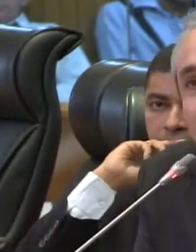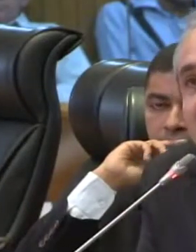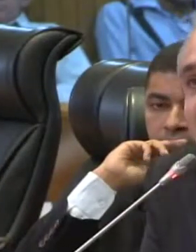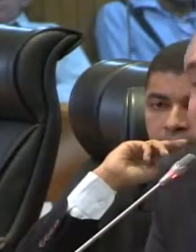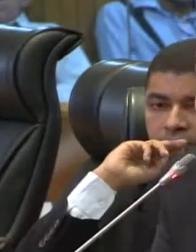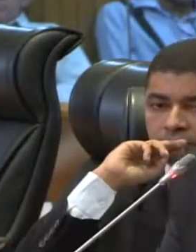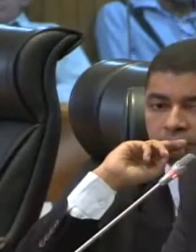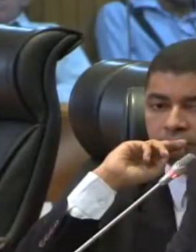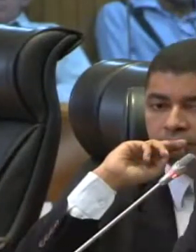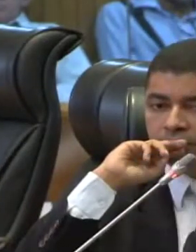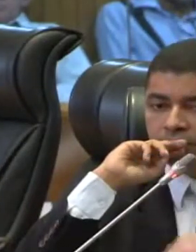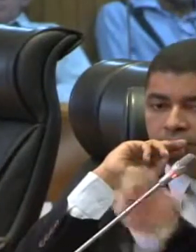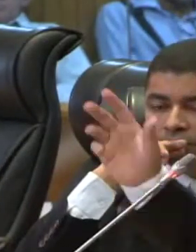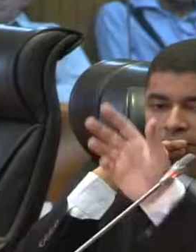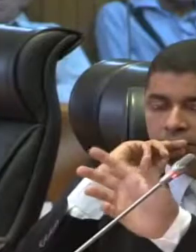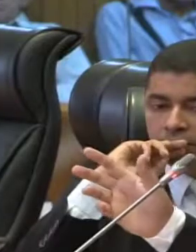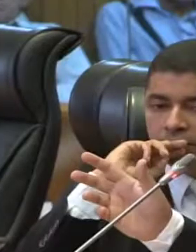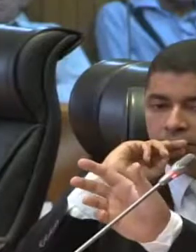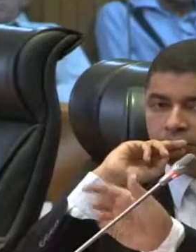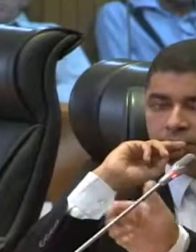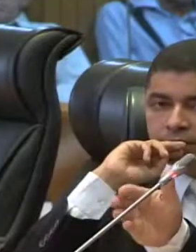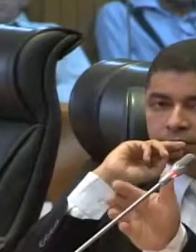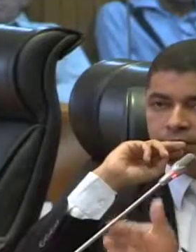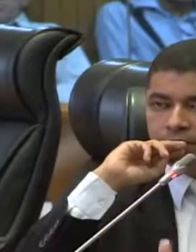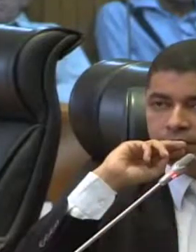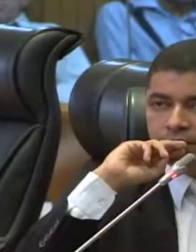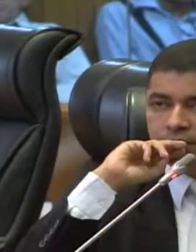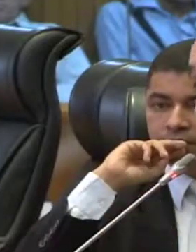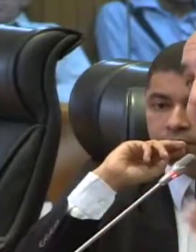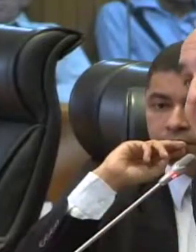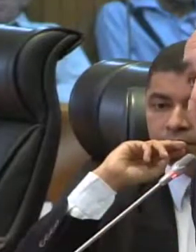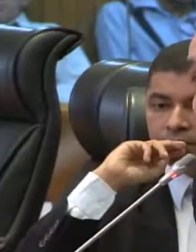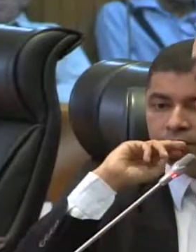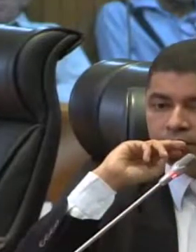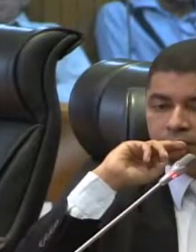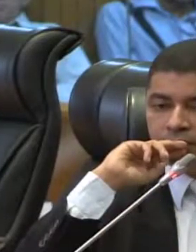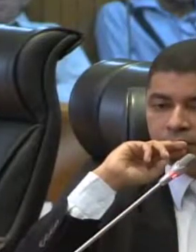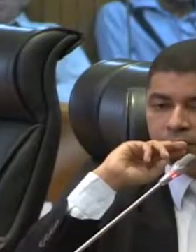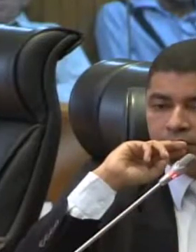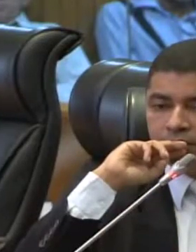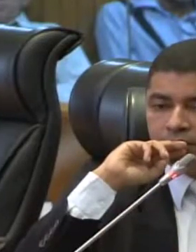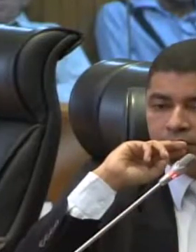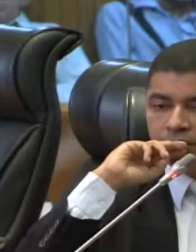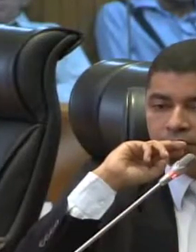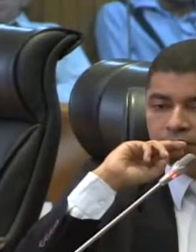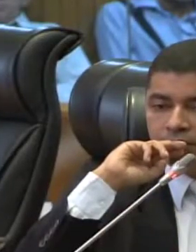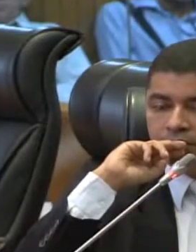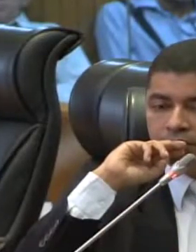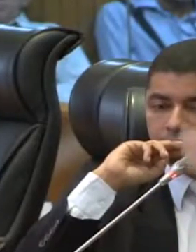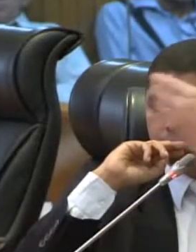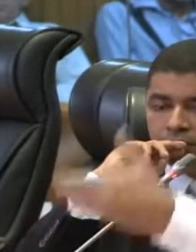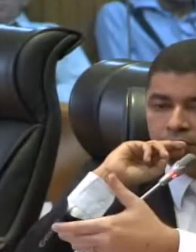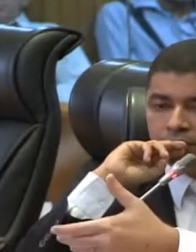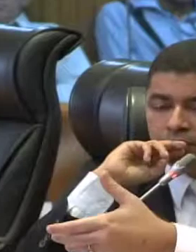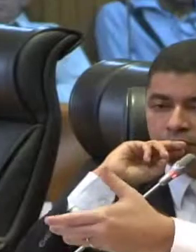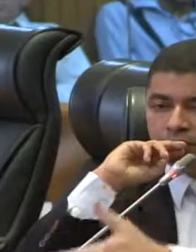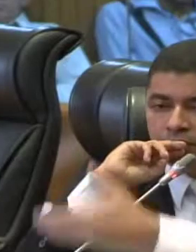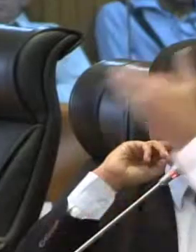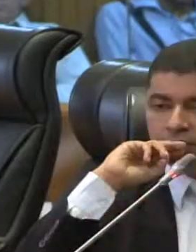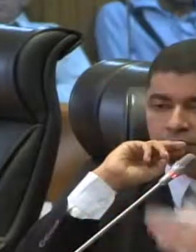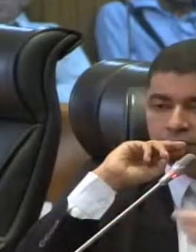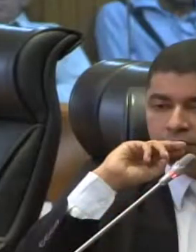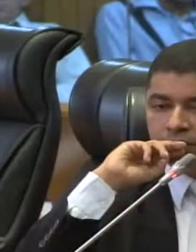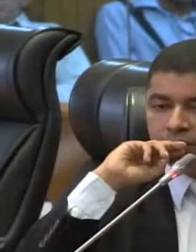da metropolização. Não pode o governo do Estado, que fica com 75% do IPVA, que fica